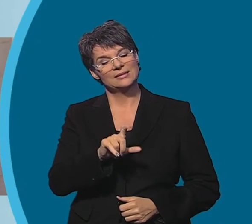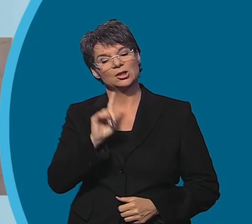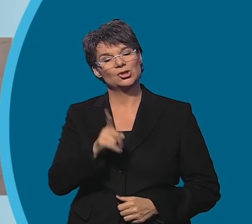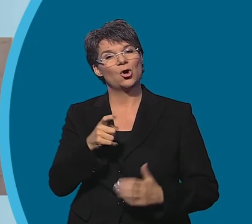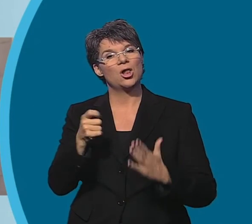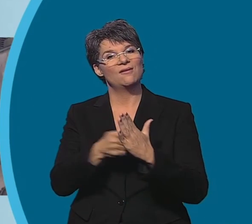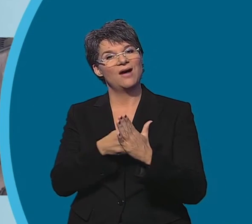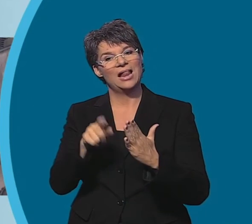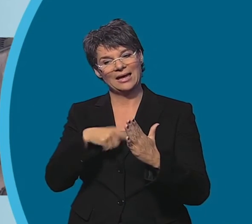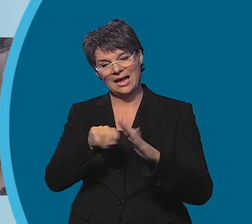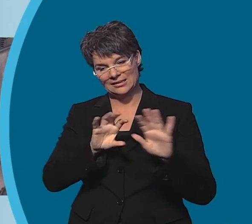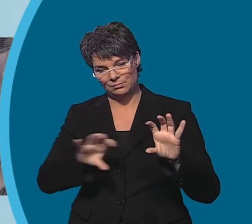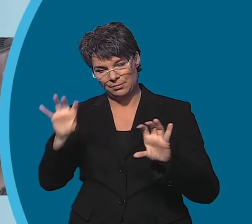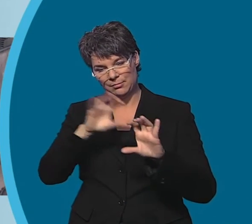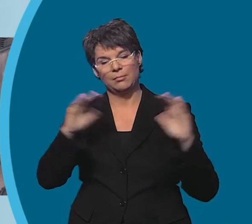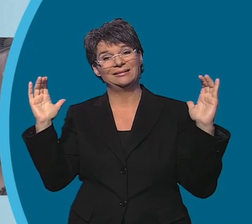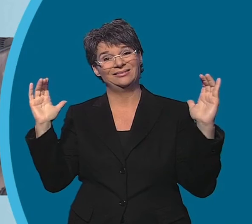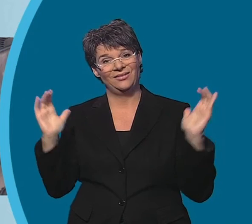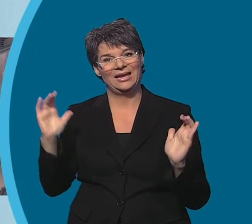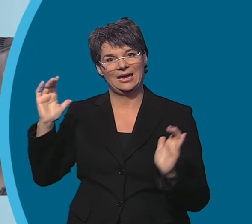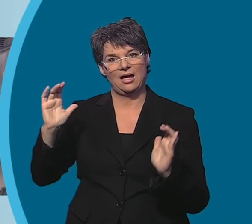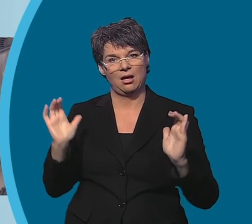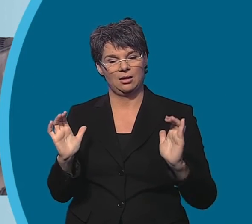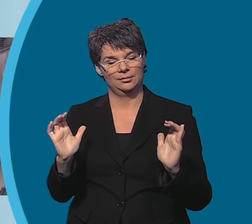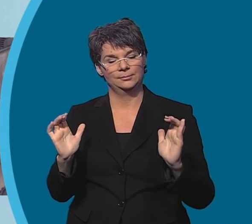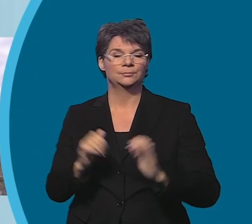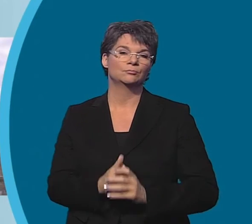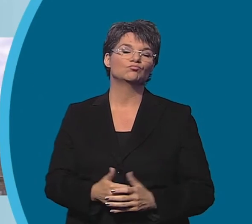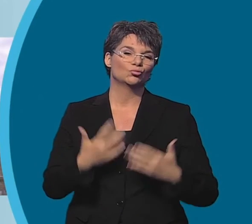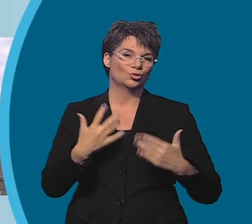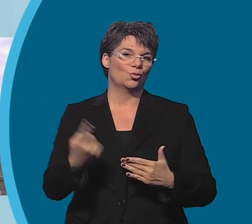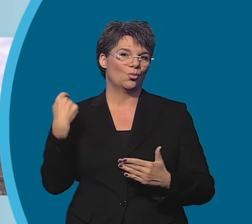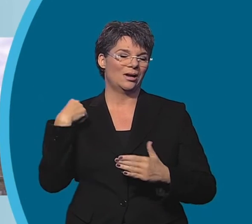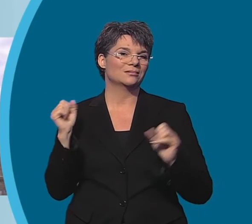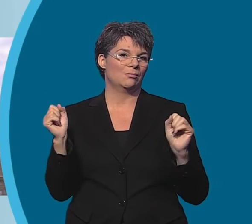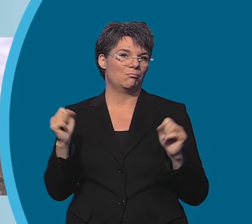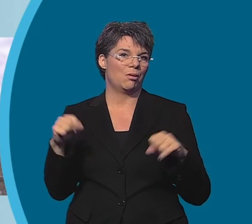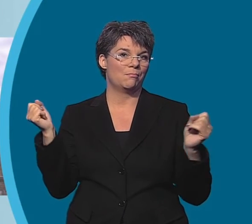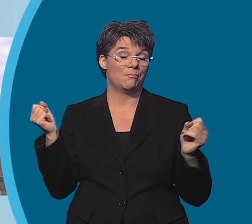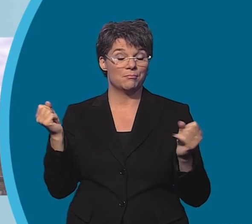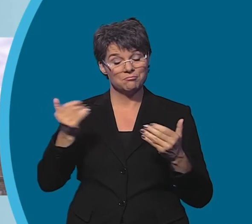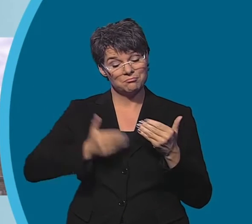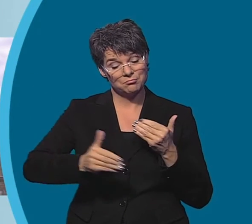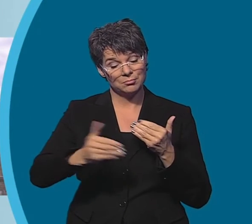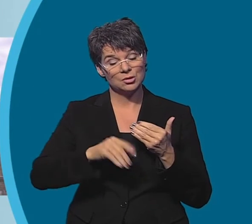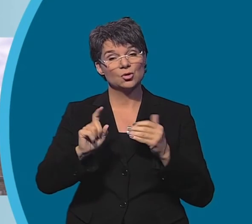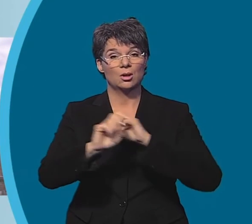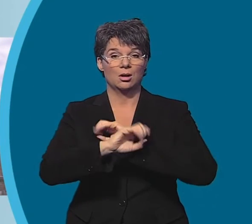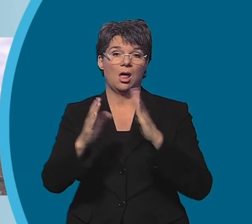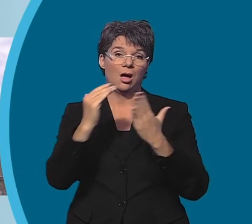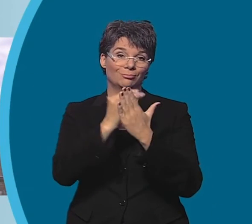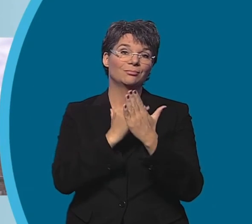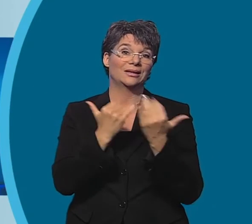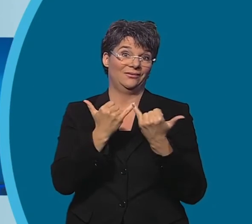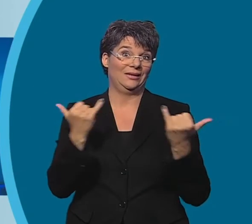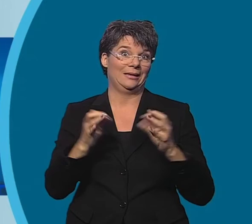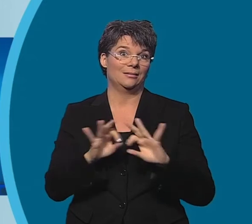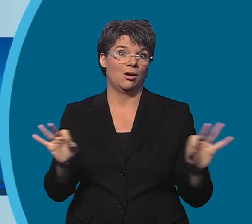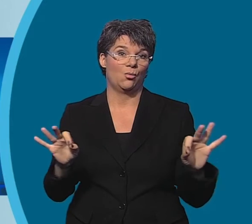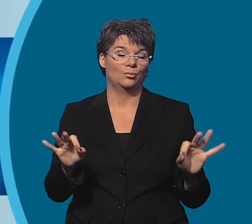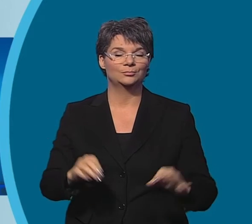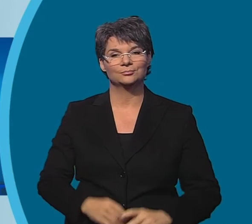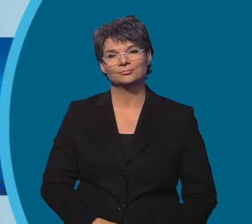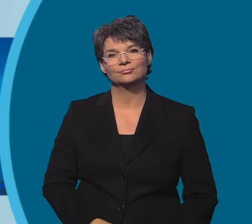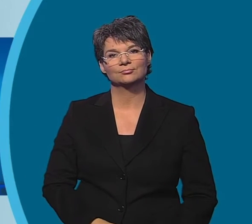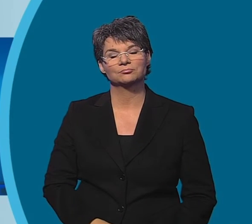haben sich Union und SPD gestern Abend verständigt. Die Eckpunkte dafür sollen noch in dieser Legislatur festgelegt werden. Zu